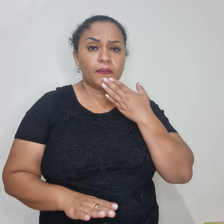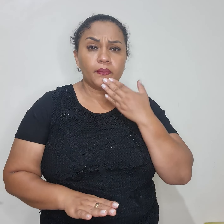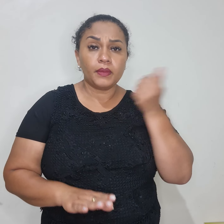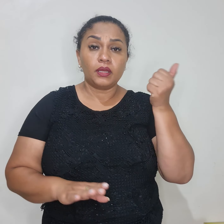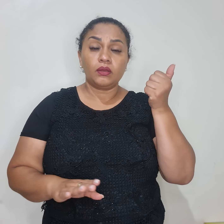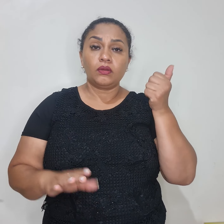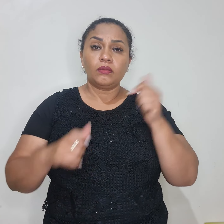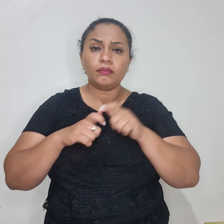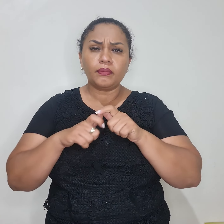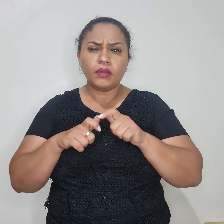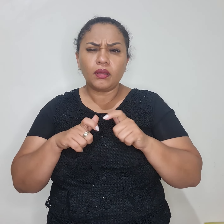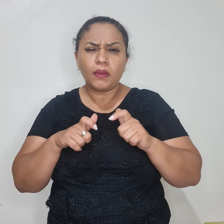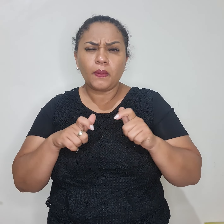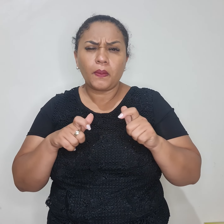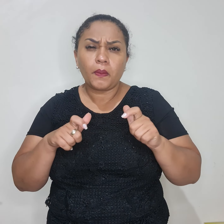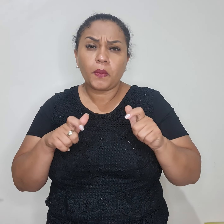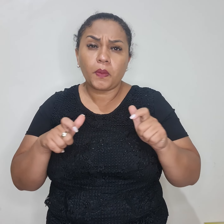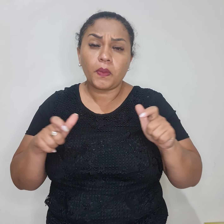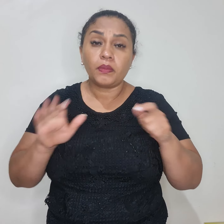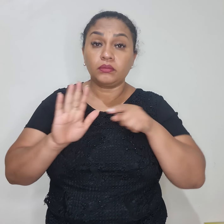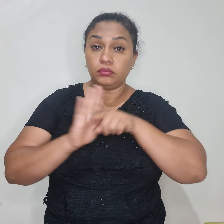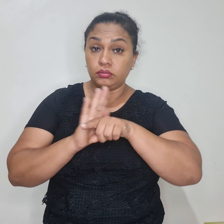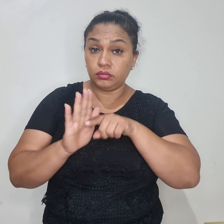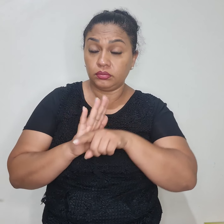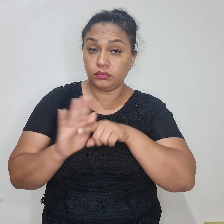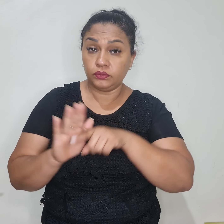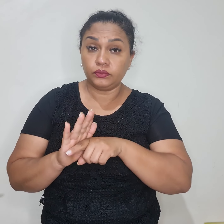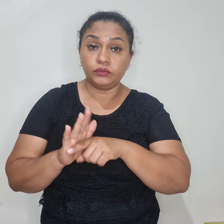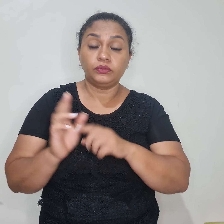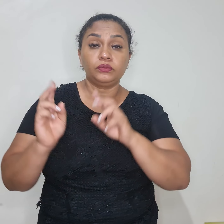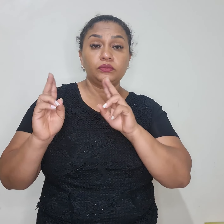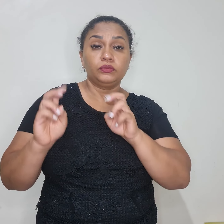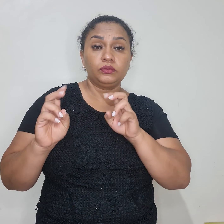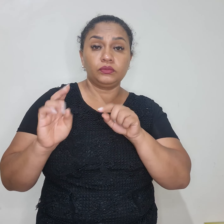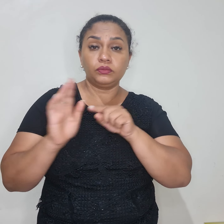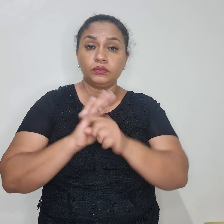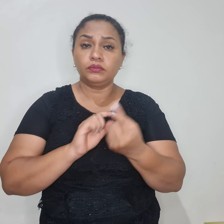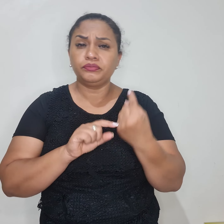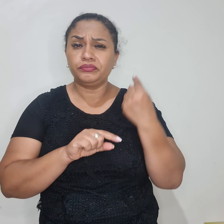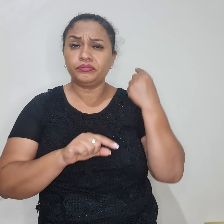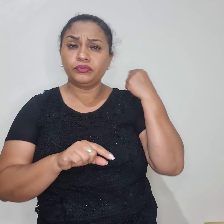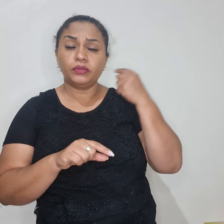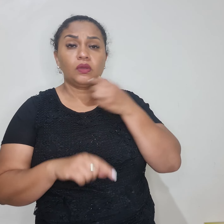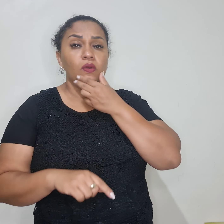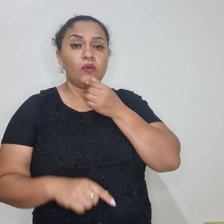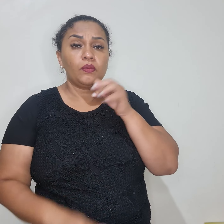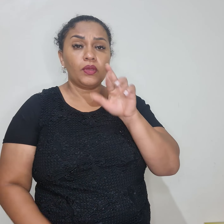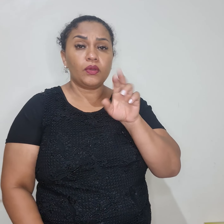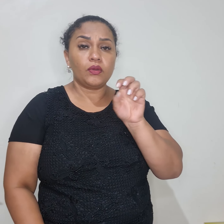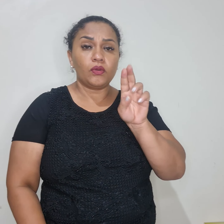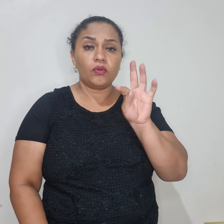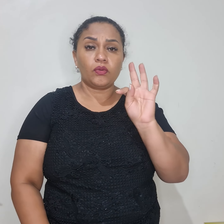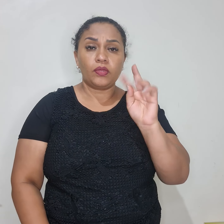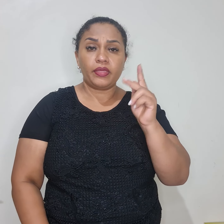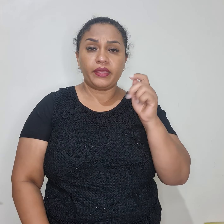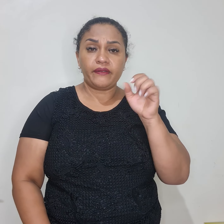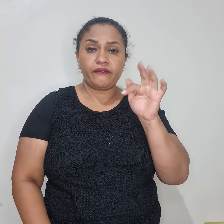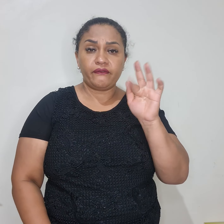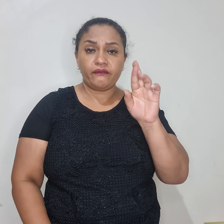ampliou essa visão sobre o modelo de Rutherford. Ele começou a estudar como que esses elétrons, que são as cargas negativas do átomo, são